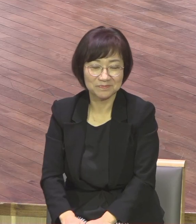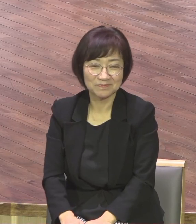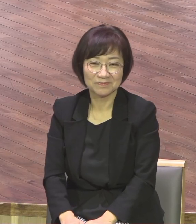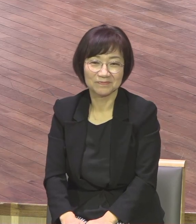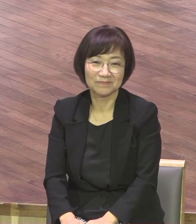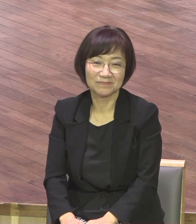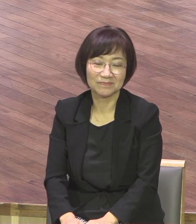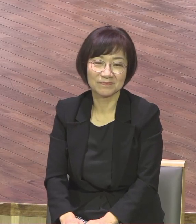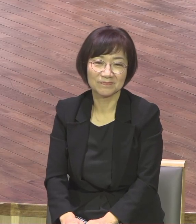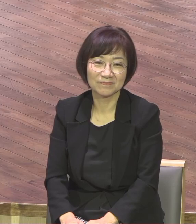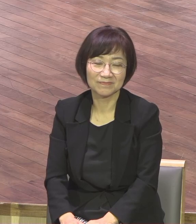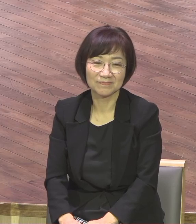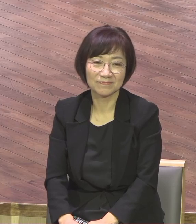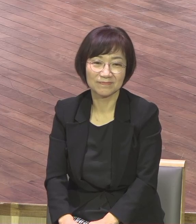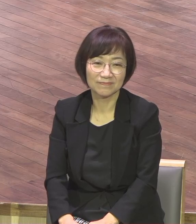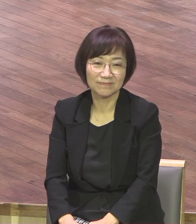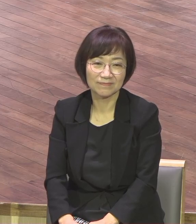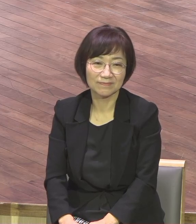여러분,